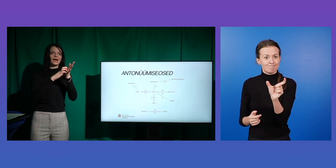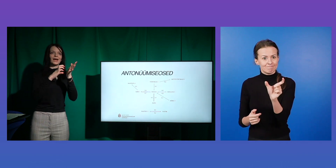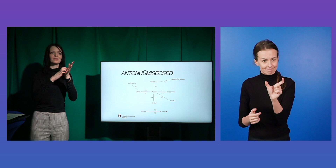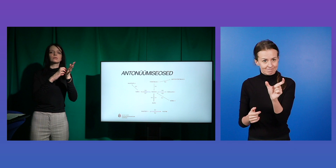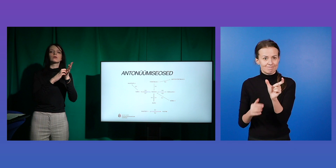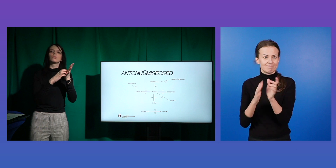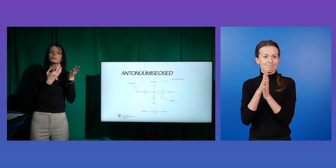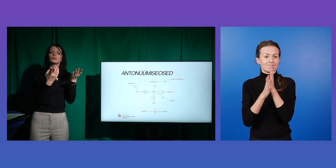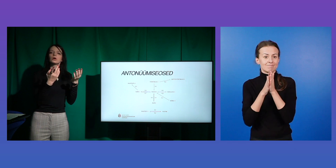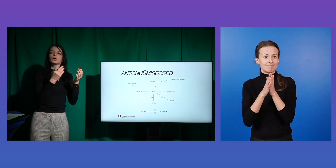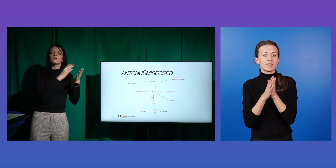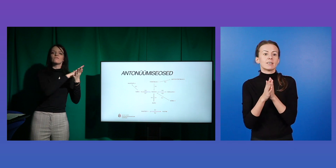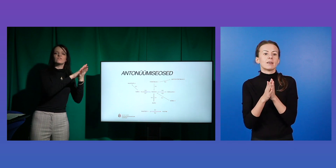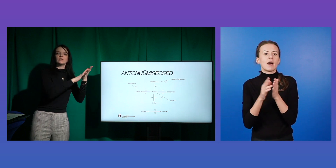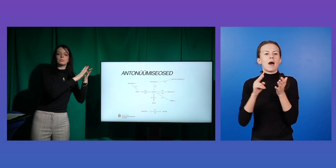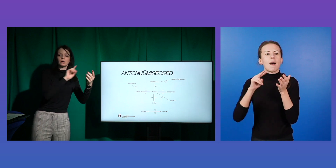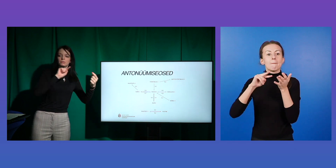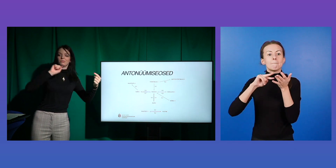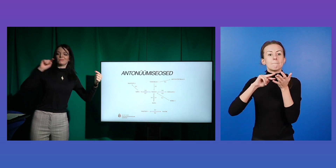üks joon, üks nool